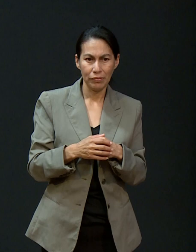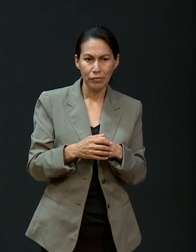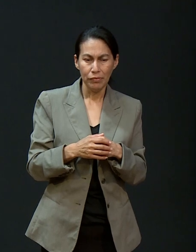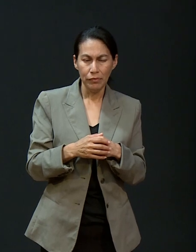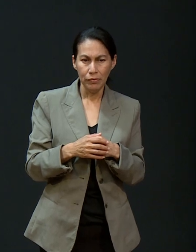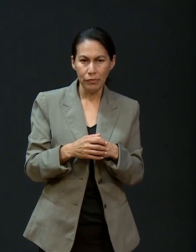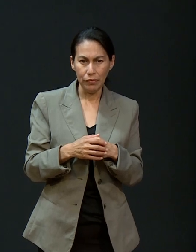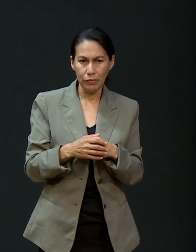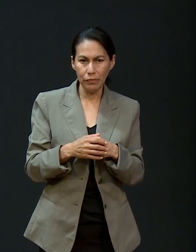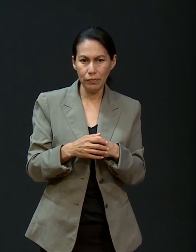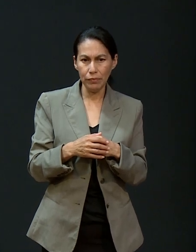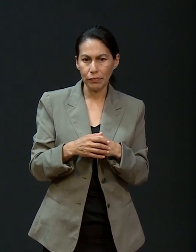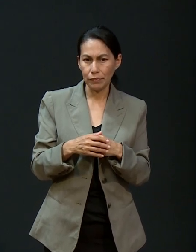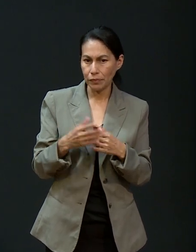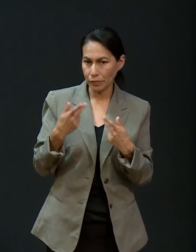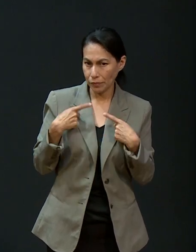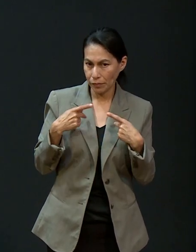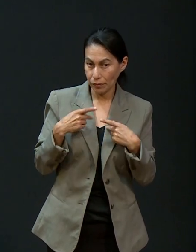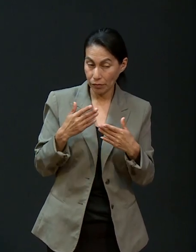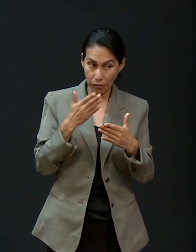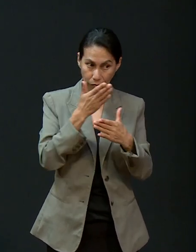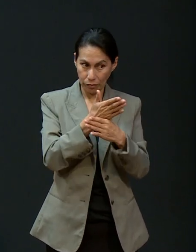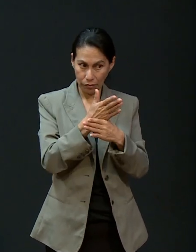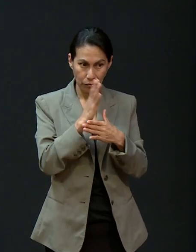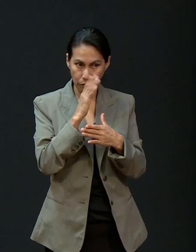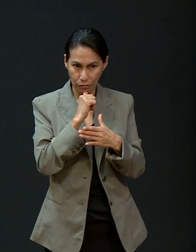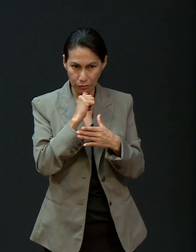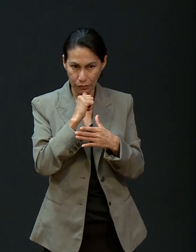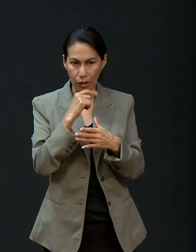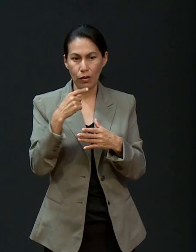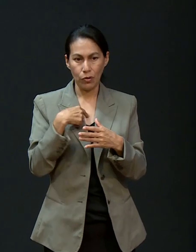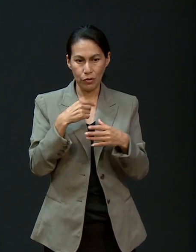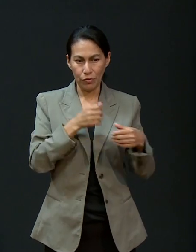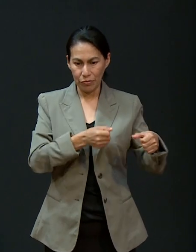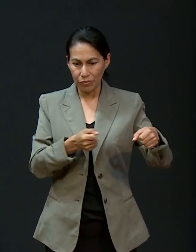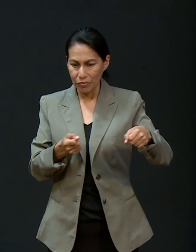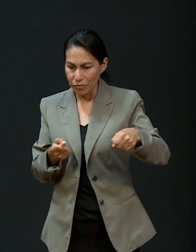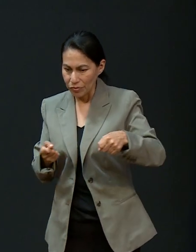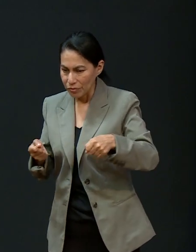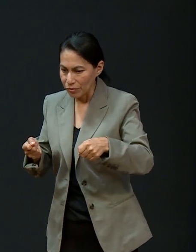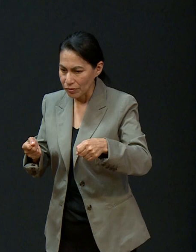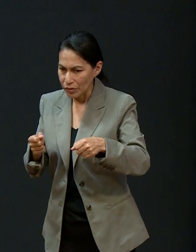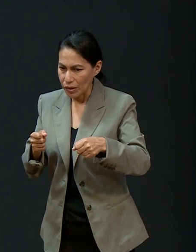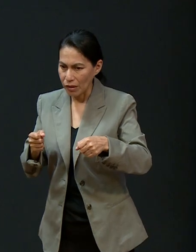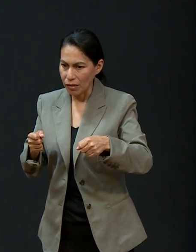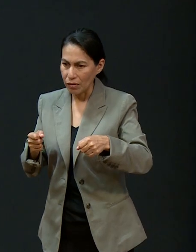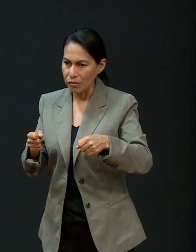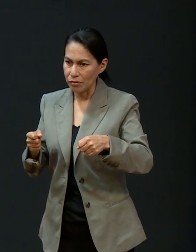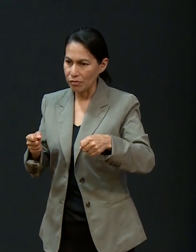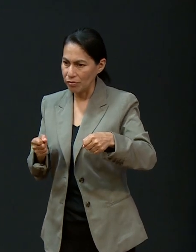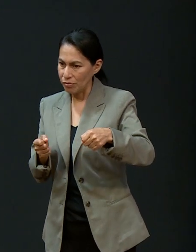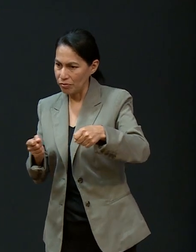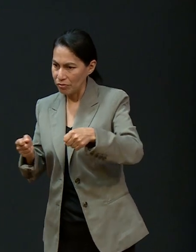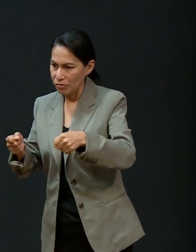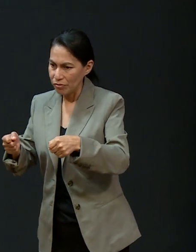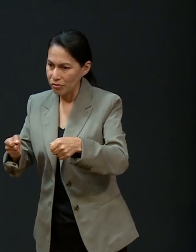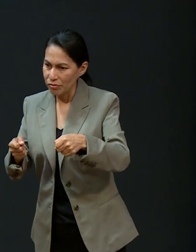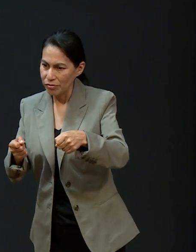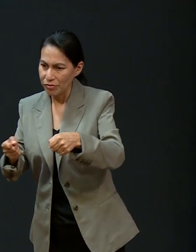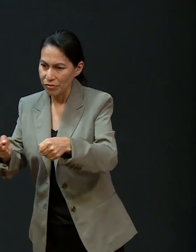no podrían entrar, entonces yo lo llevé en una silla de rueda hasta la entrada,